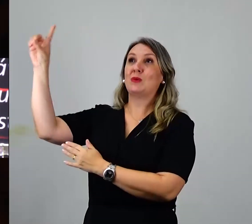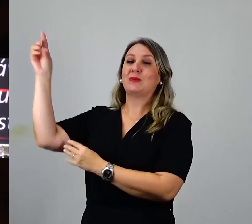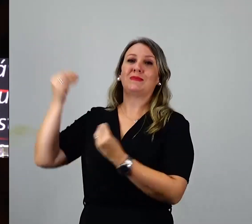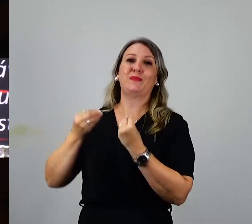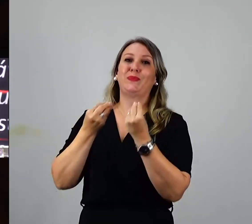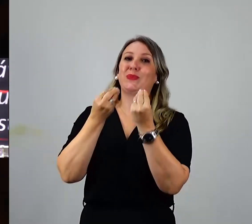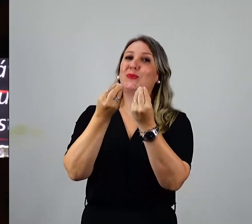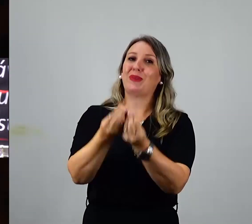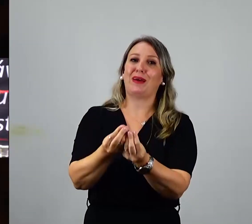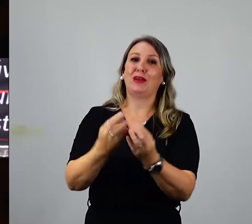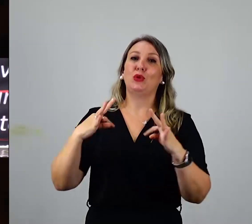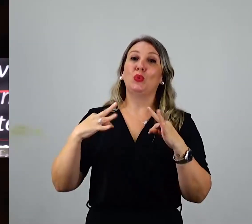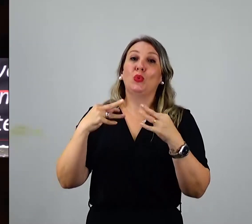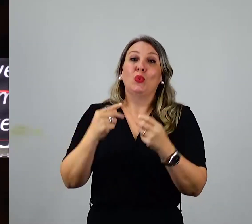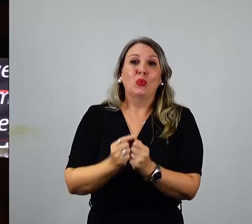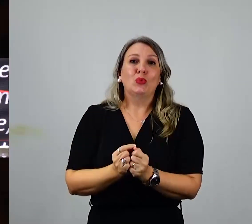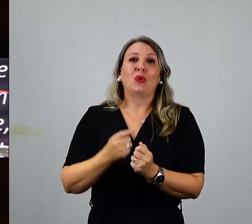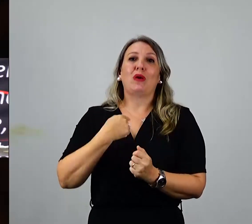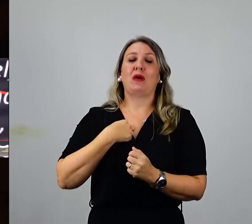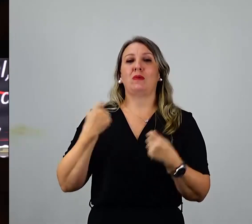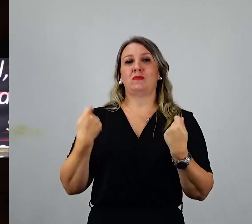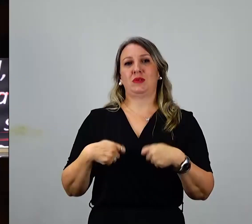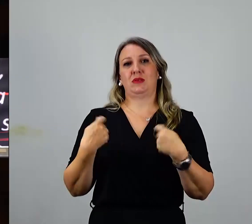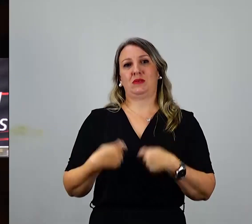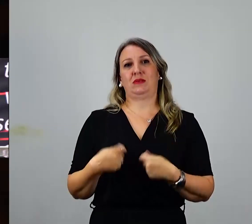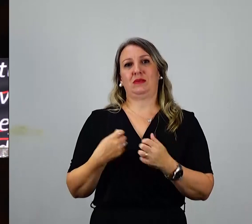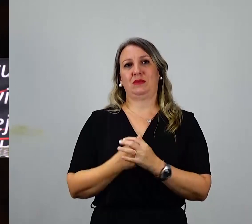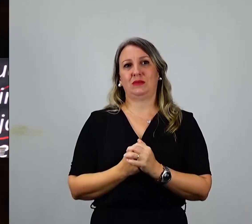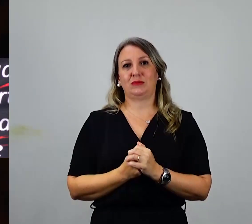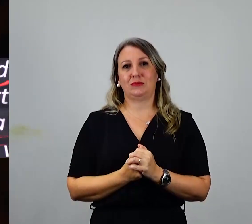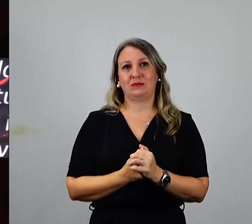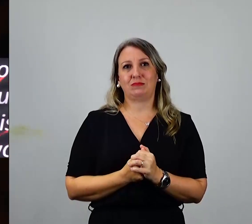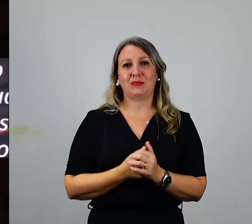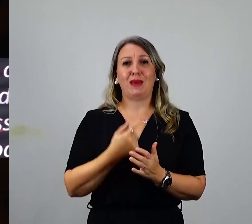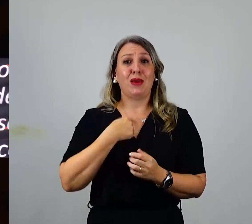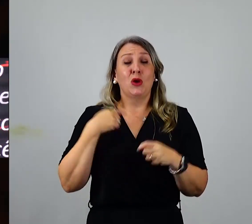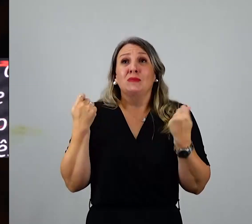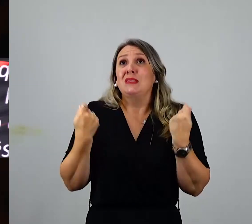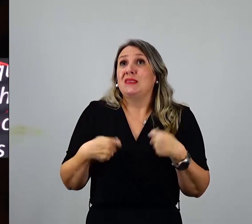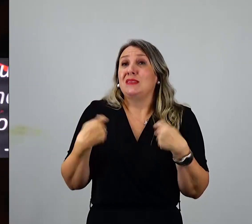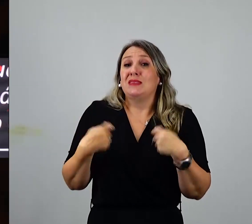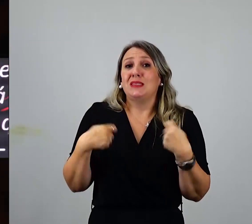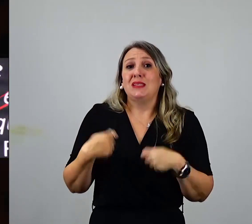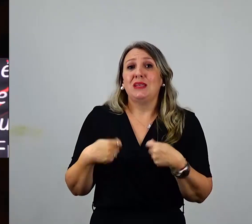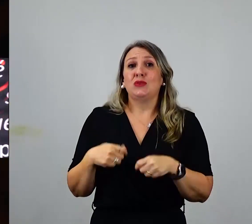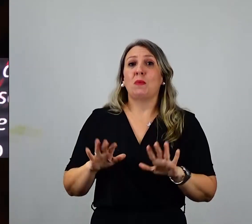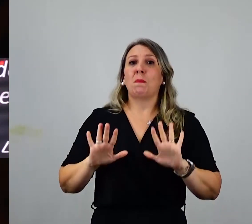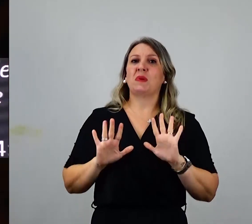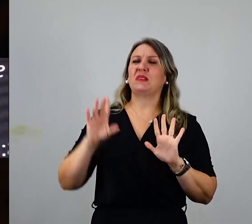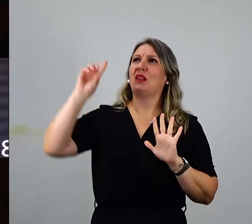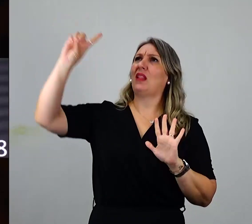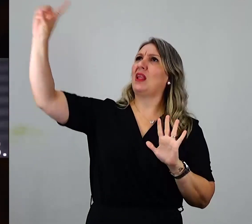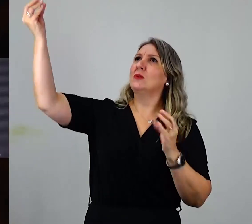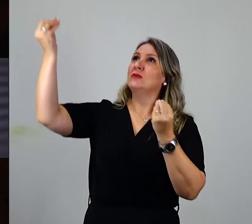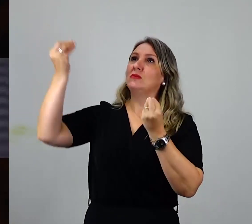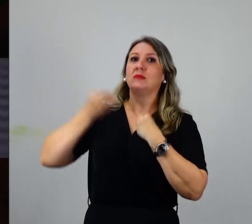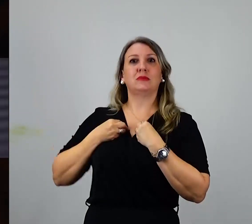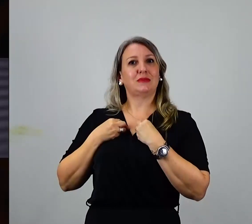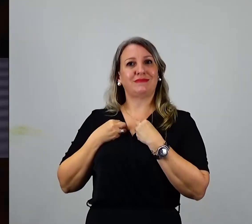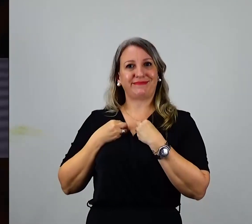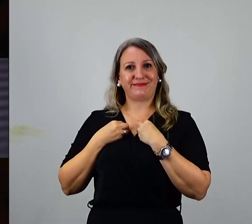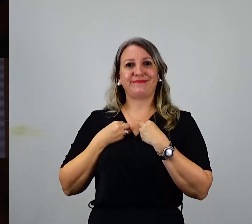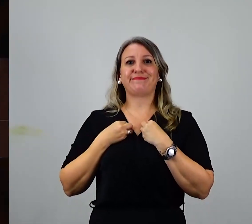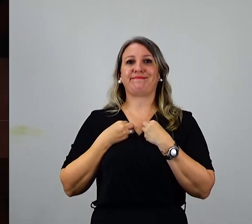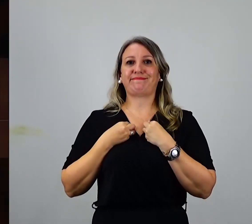Que nós temos algumas necessidades, queremos algumas coisas, precisamos de algumas coisas, e Deus não vai nos dar.